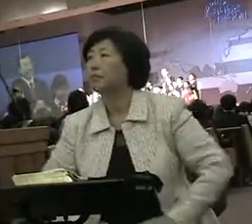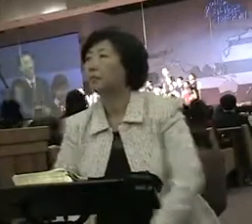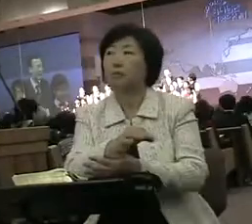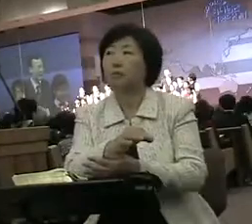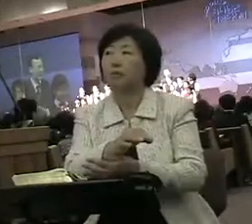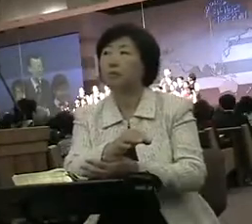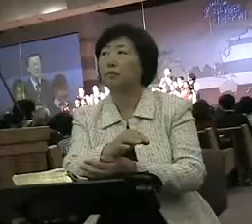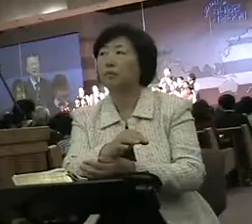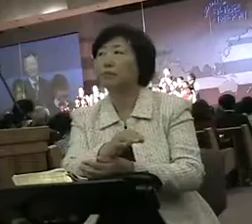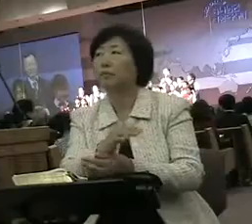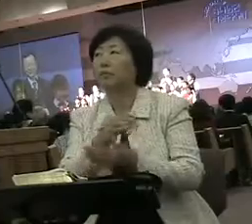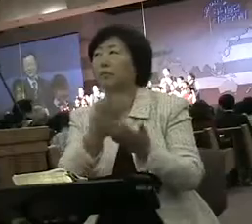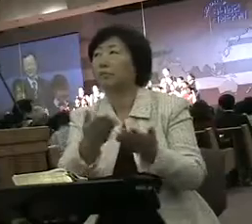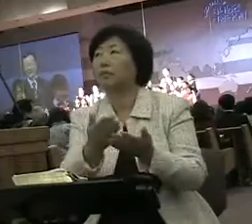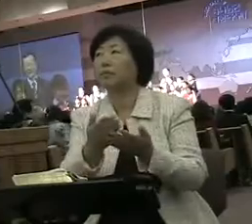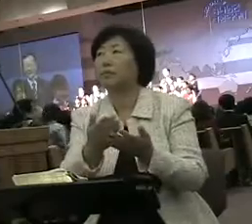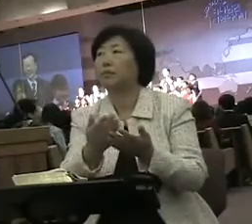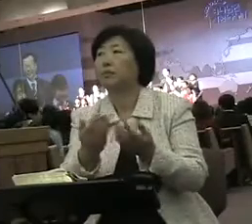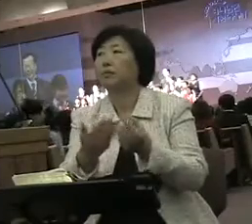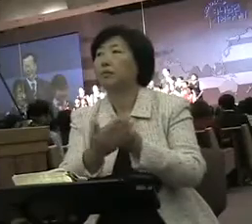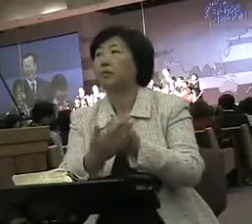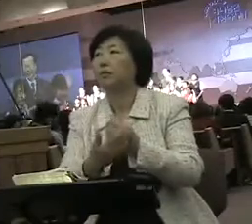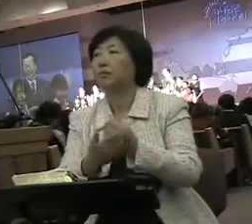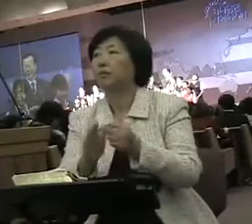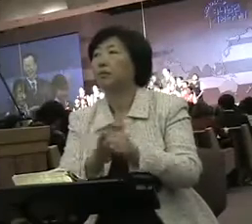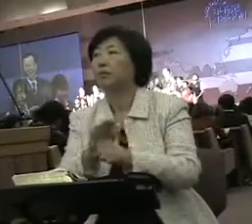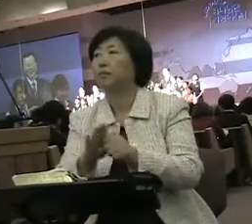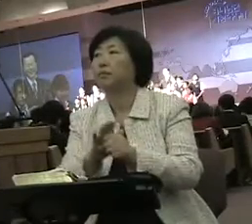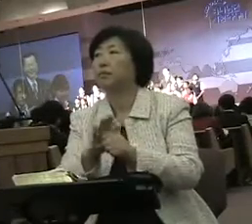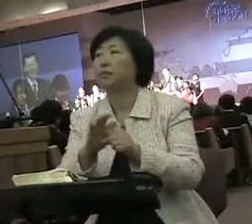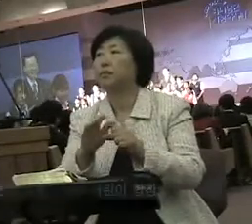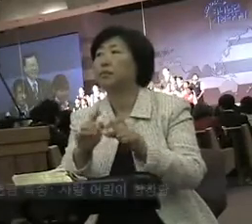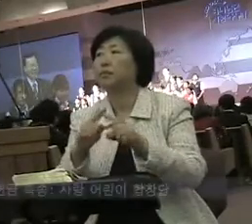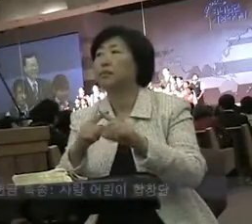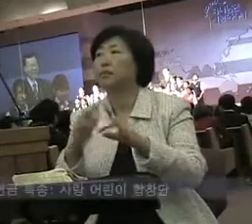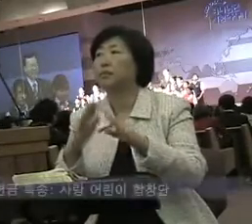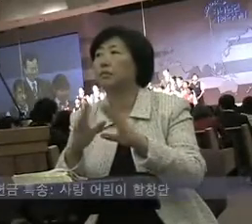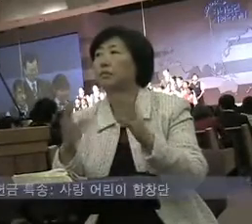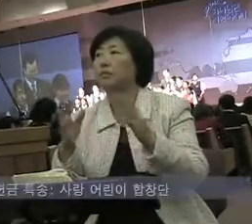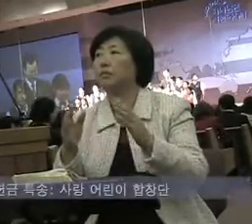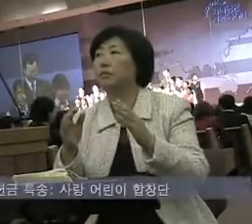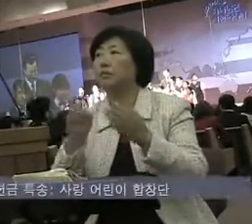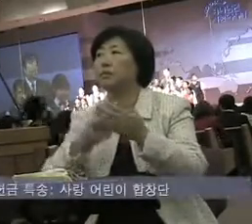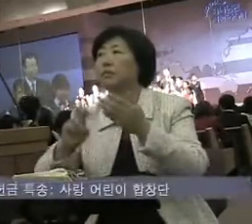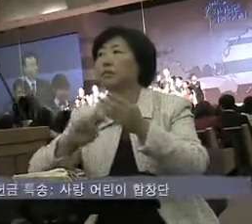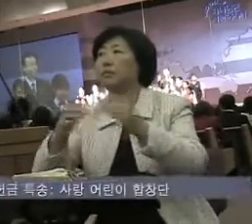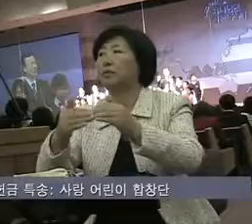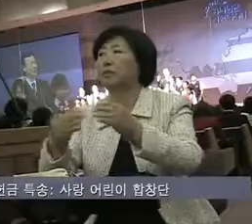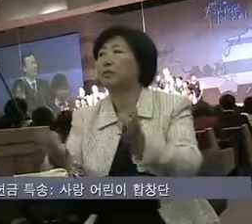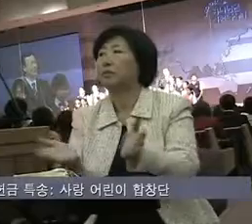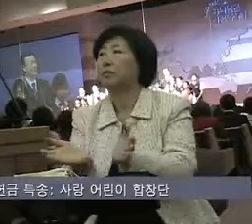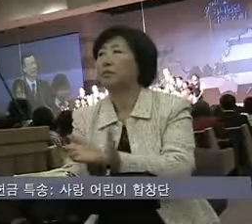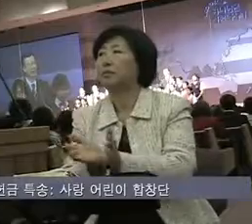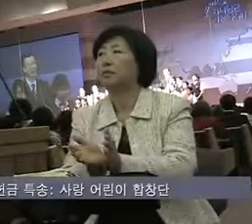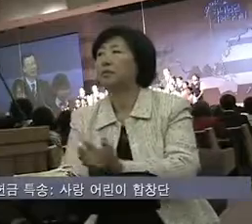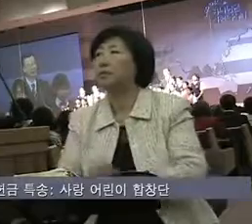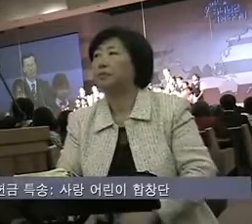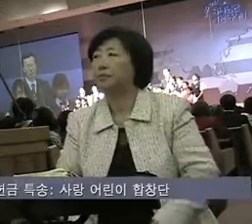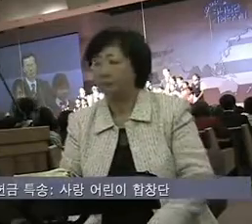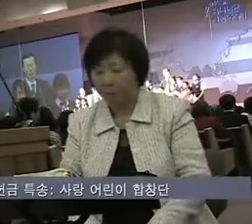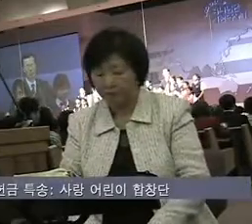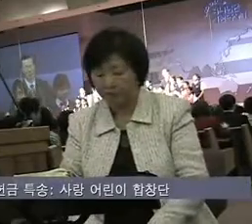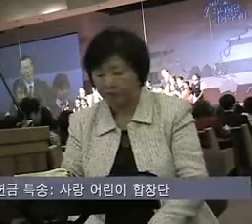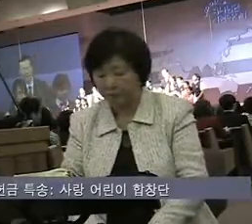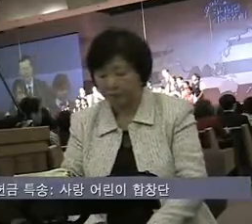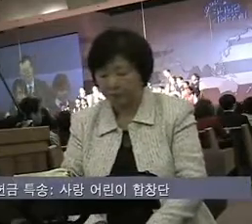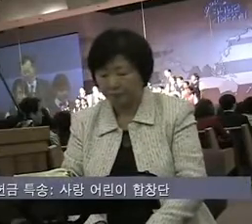우리 시간에는 그때 우리 사랑의 교회 우리 어린이 찬양대가 주님 앞에 킹 프레이즈 킹이라는